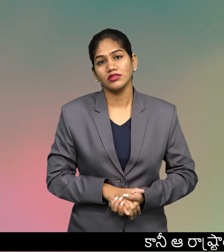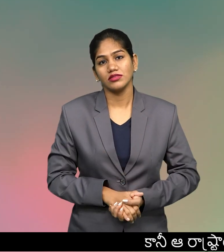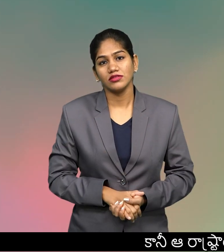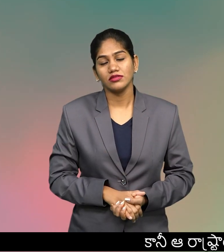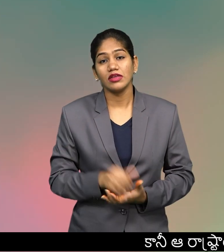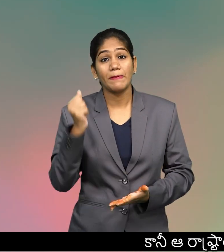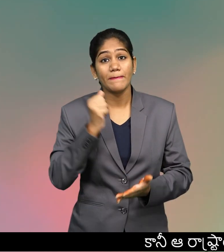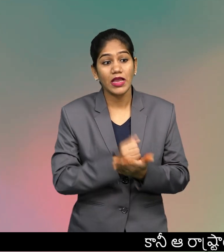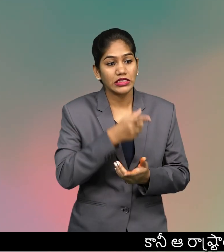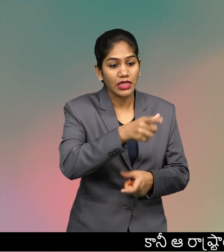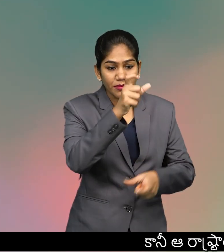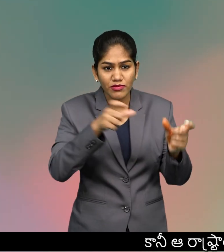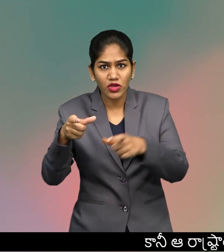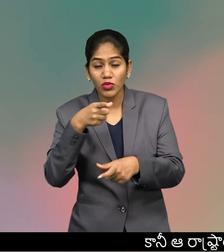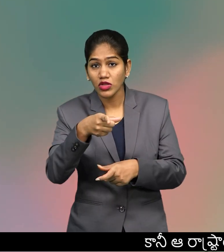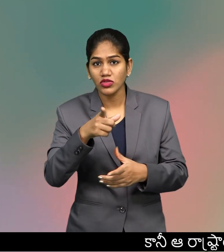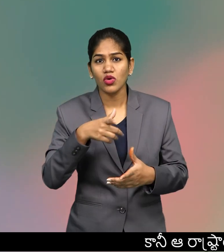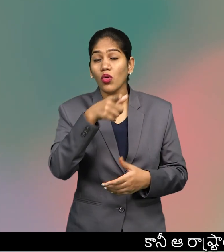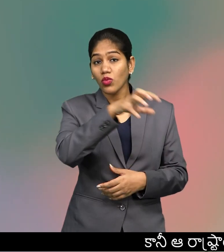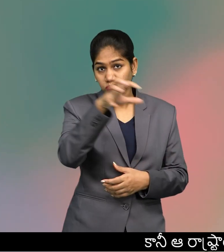కానీ ఆ రాష్ట్రాల ప్రజలు పార్లమెంటుకు జరిగిన